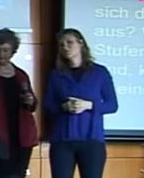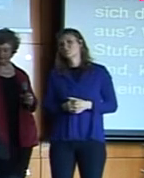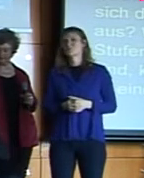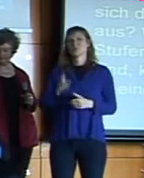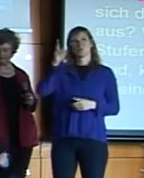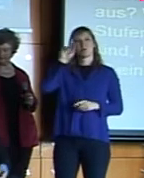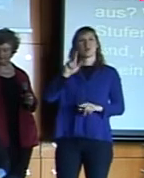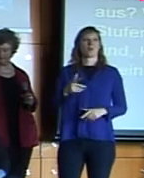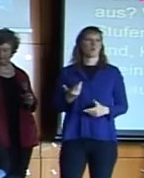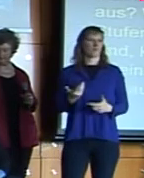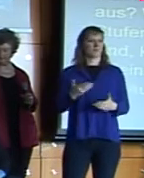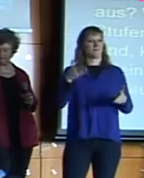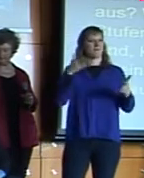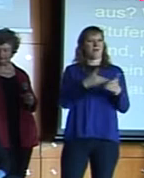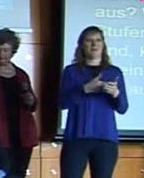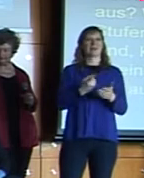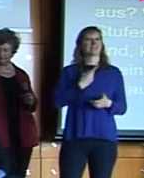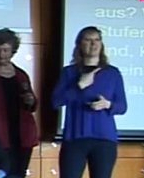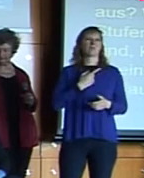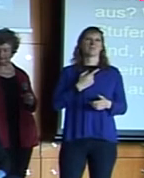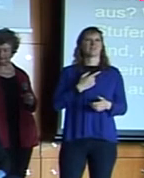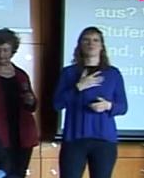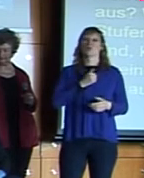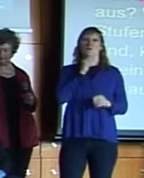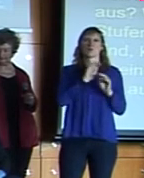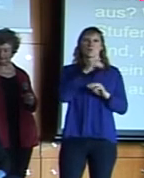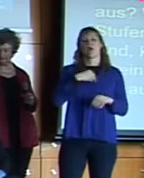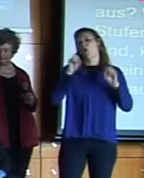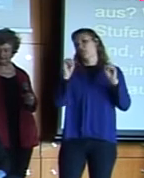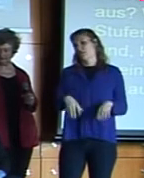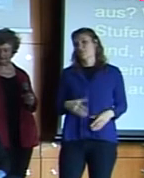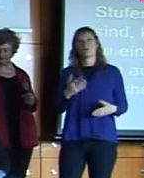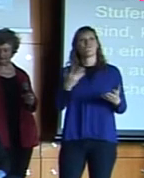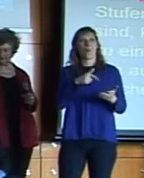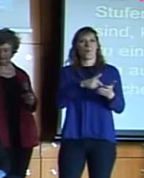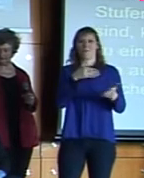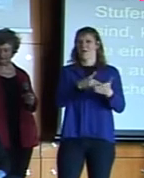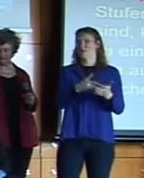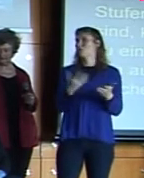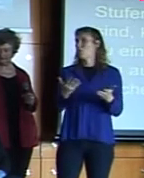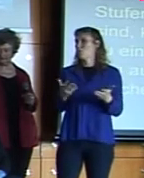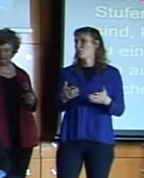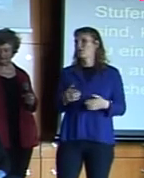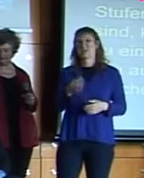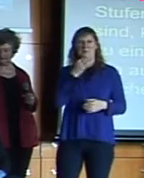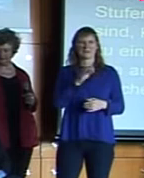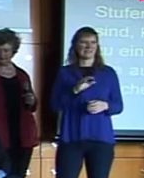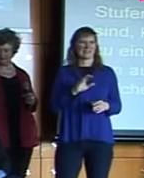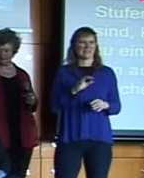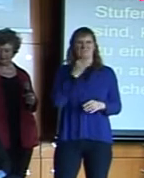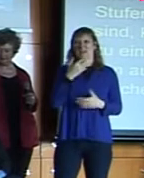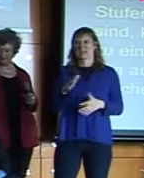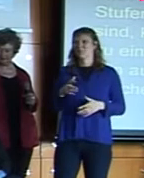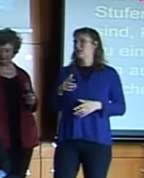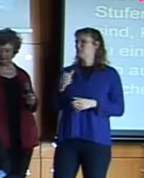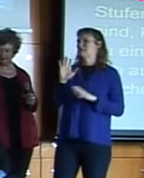dann fragt man sich immer, bei welcher Barriere würde ich aufgeben? Wo, sage ich ganz einfach, am liebsten machen wir es allein, ich werde es